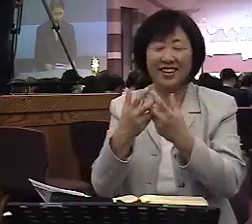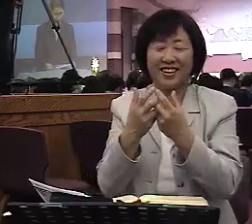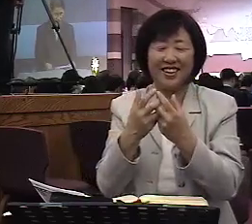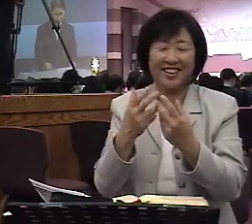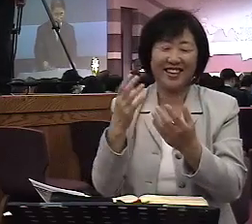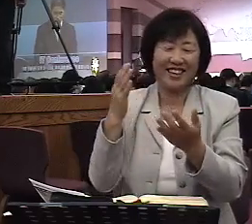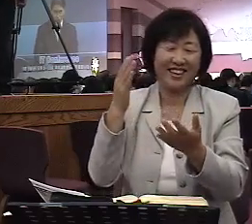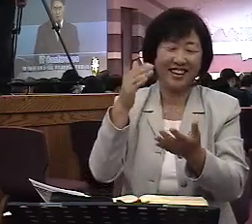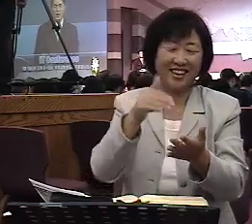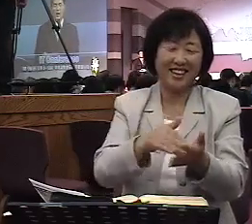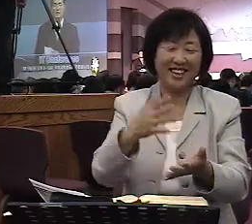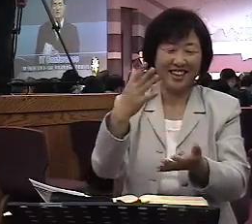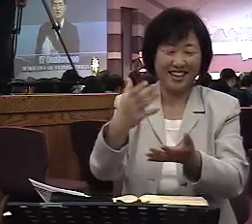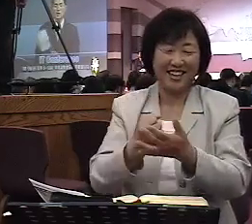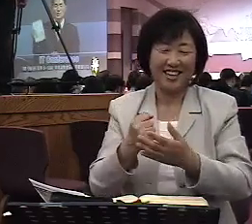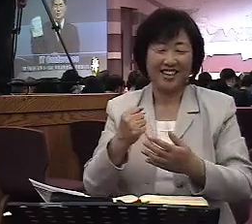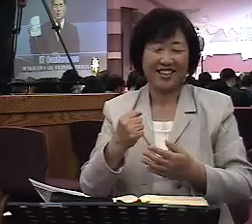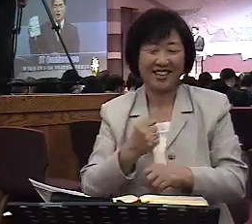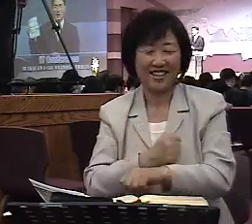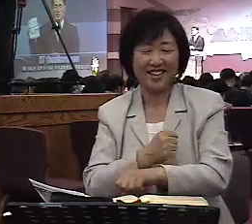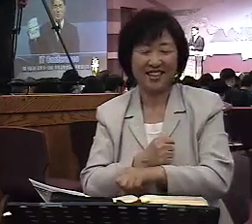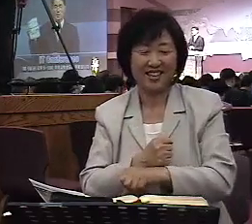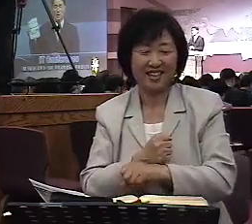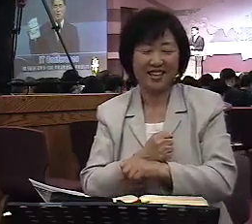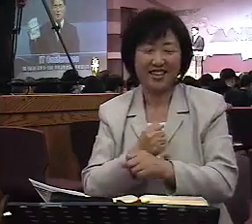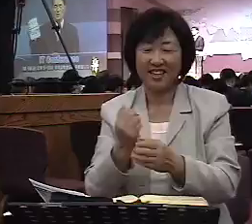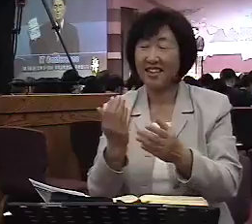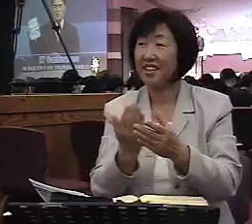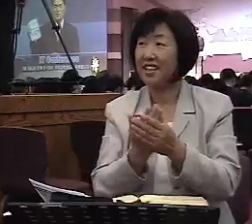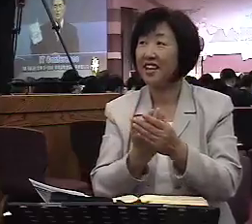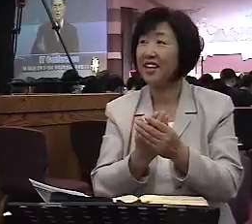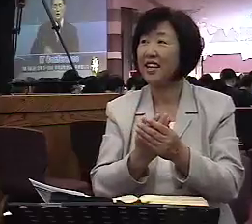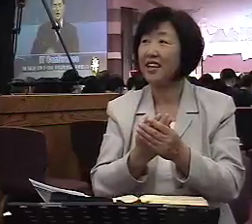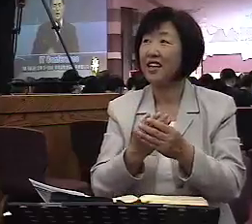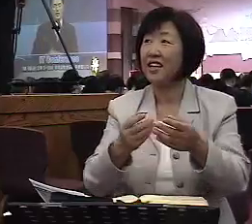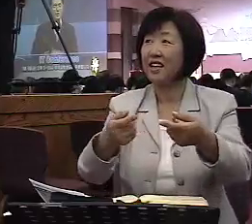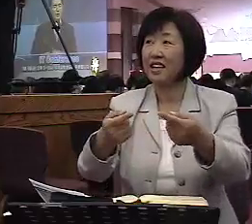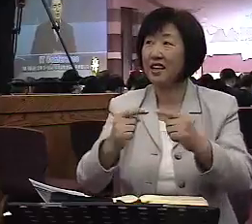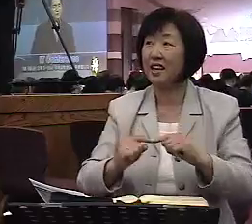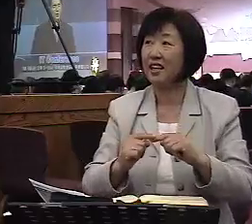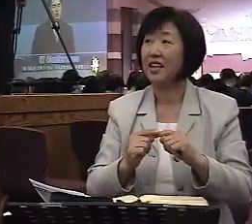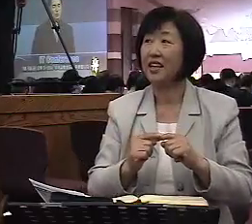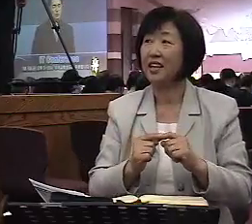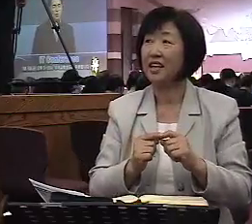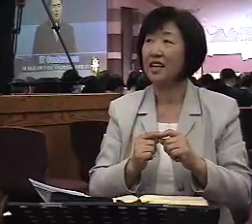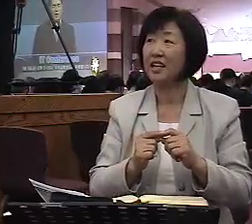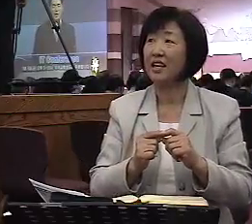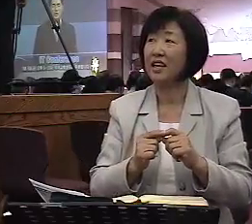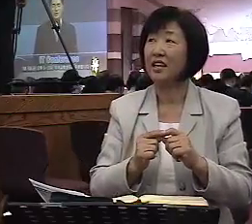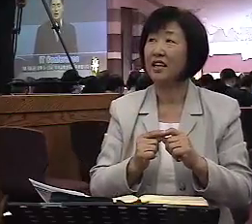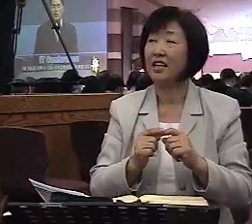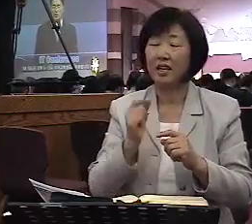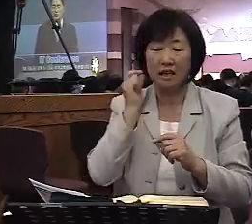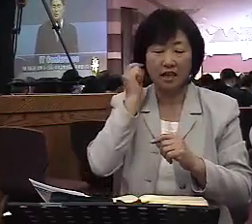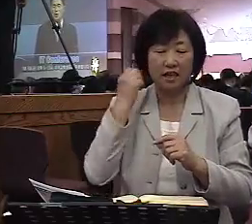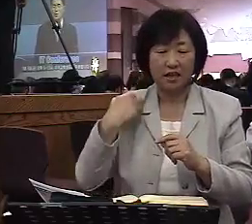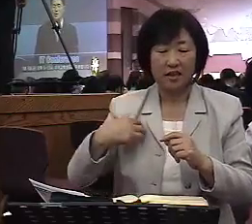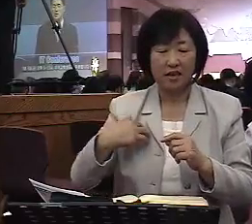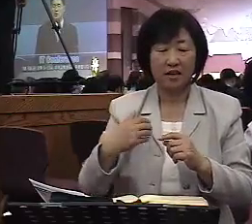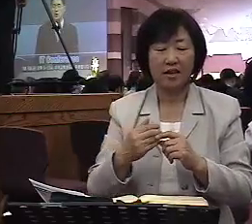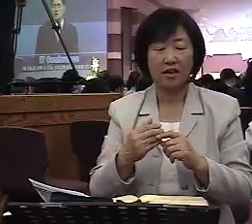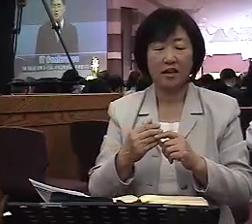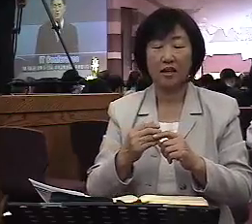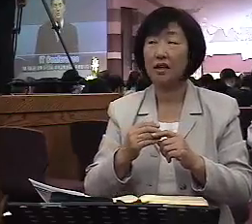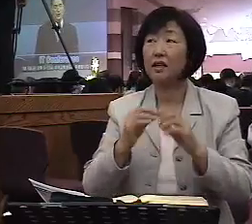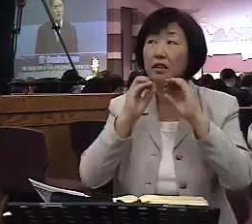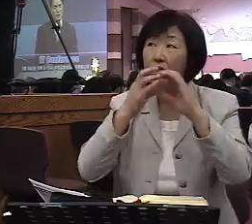합니다. IT 컨퍼런스 대회 안내지가 주보 안에 있습니다. 참석하시고요. IT 선교를 통해서 중동과 들어가기 어려운